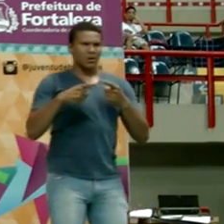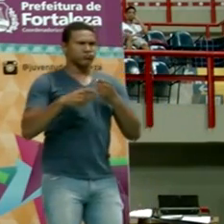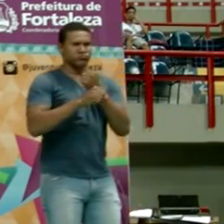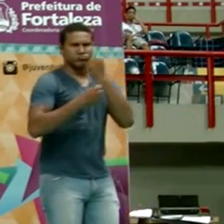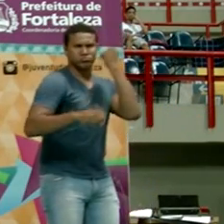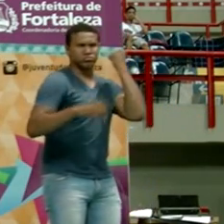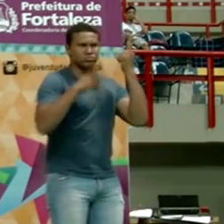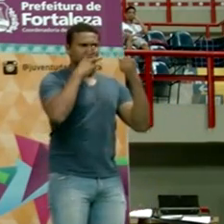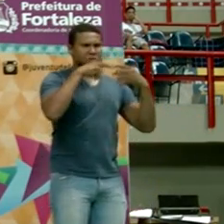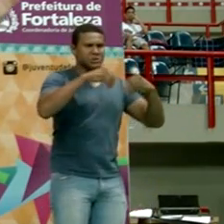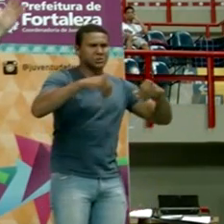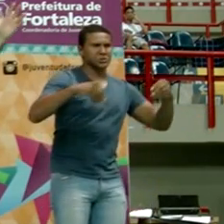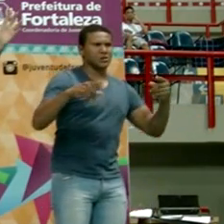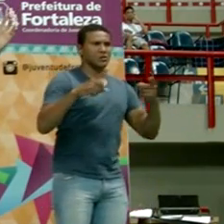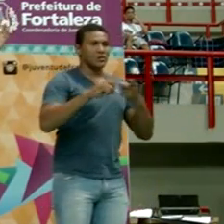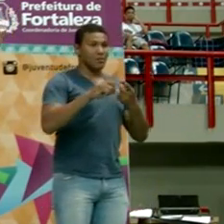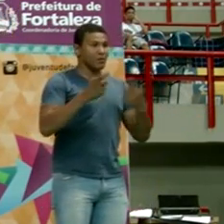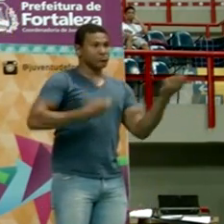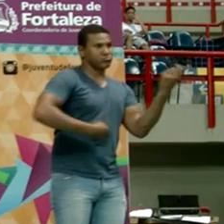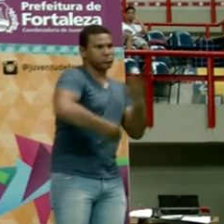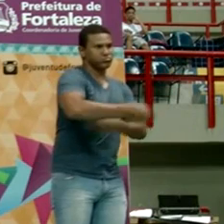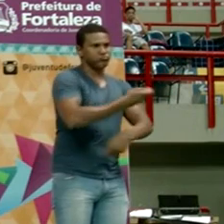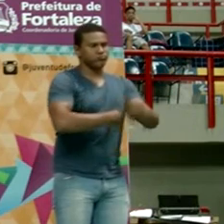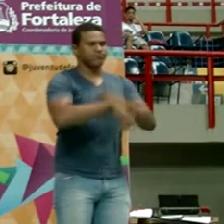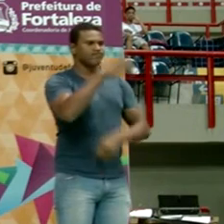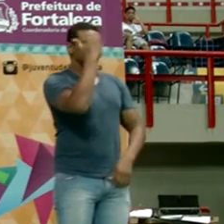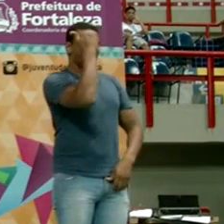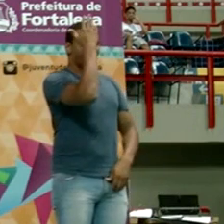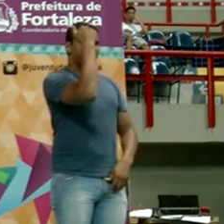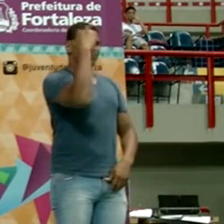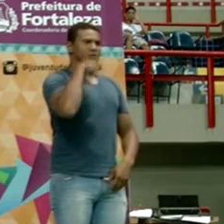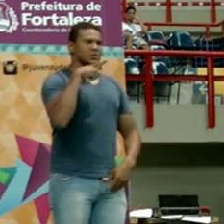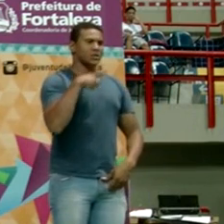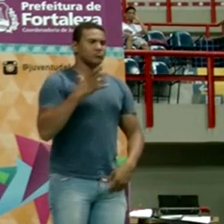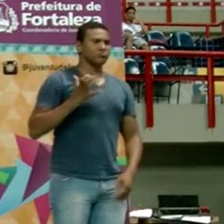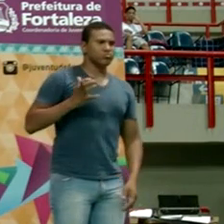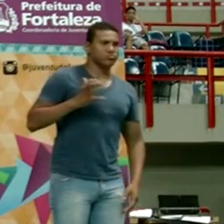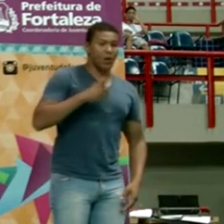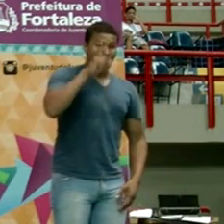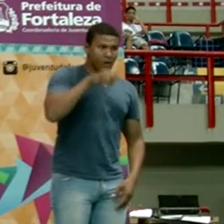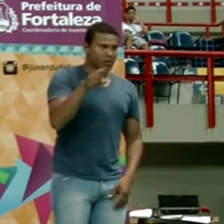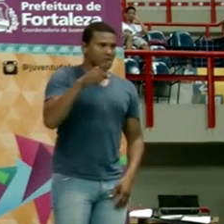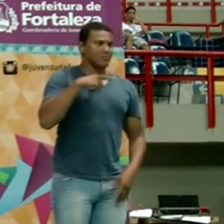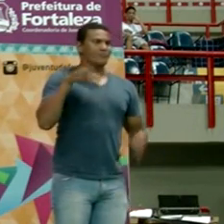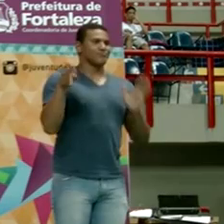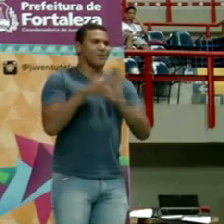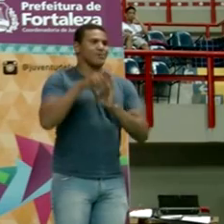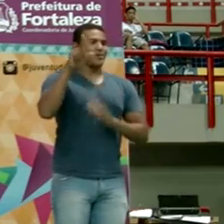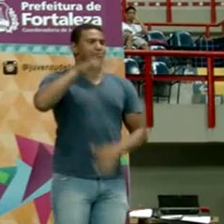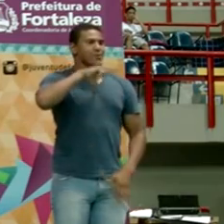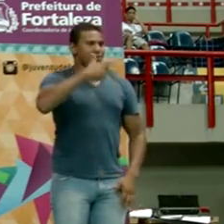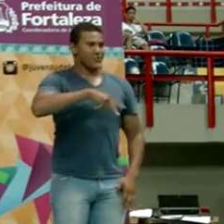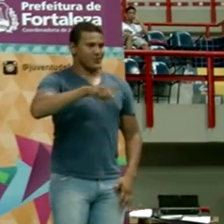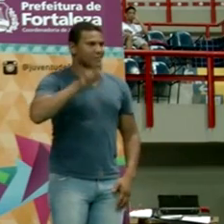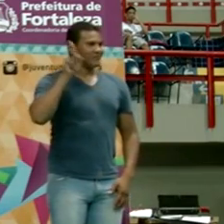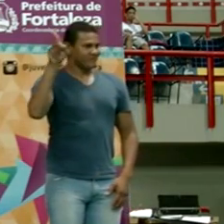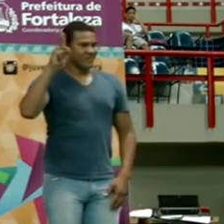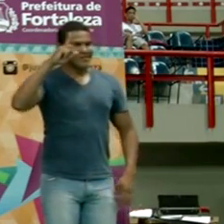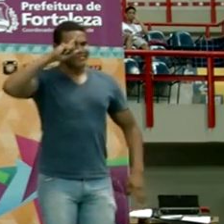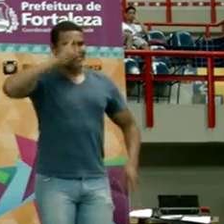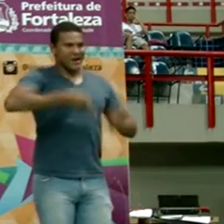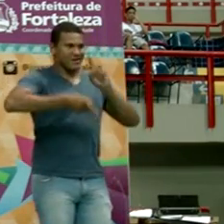latifundiários e grandes comerciantes portugueses. Eram eles que governavam Portugal. Então